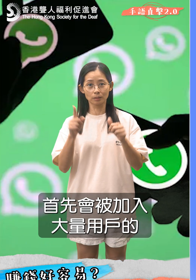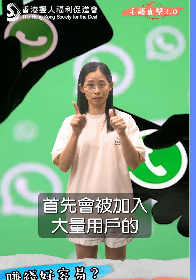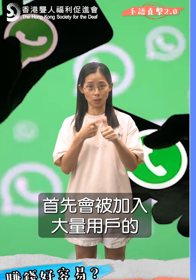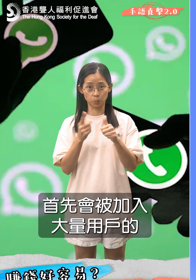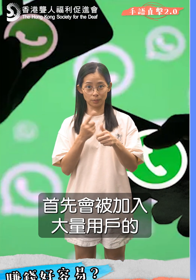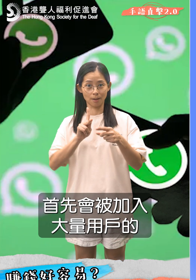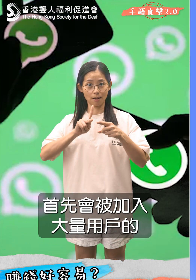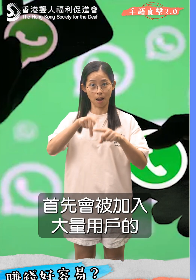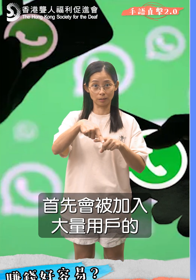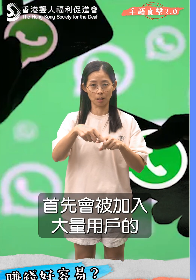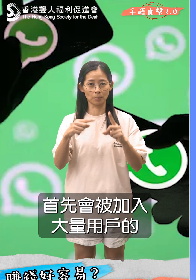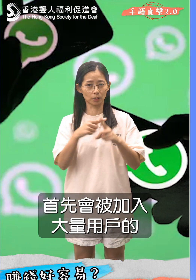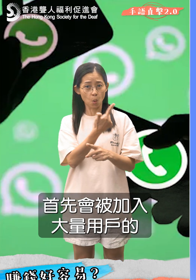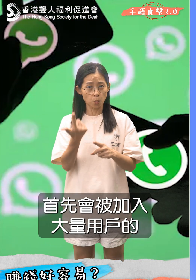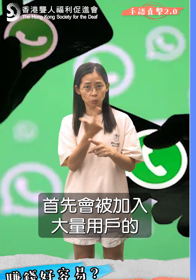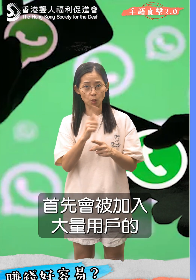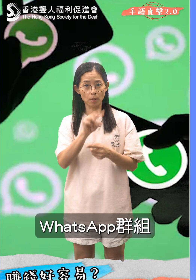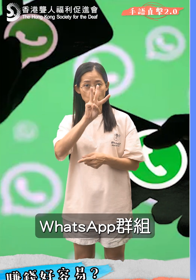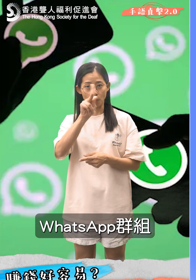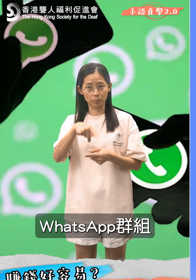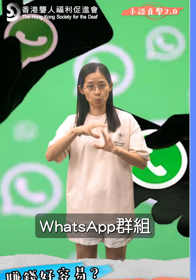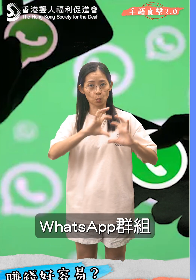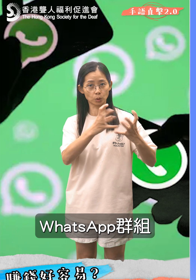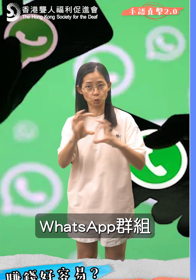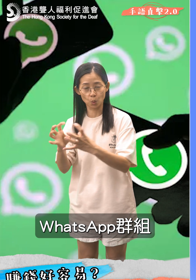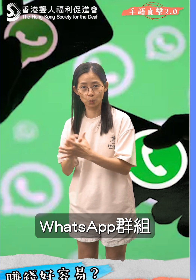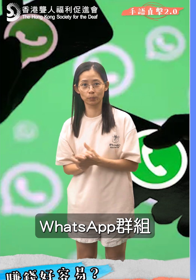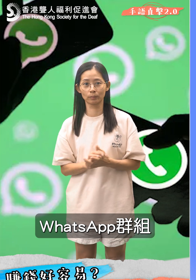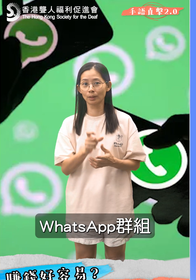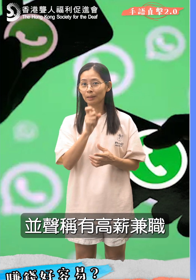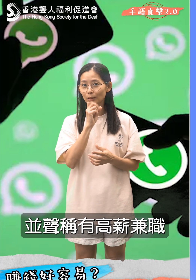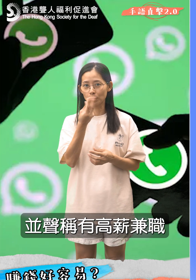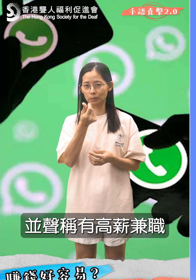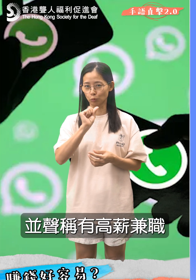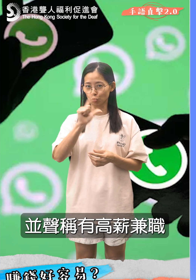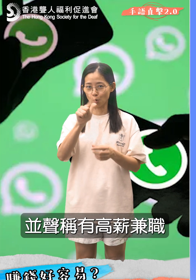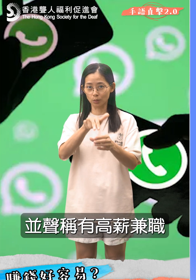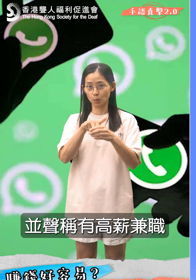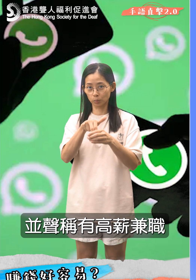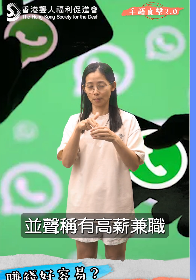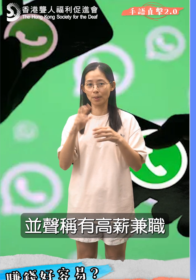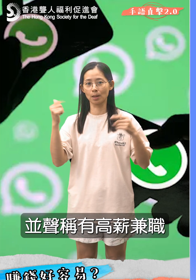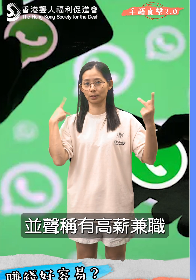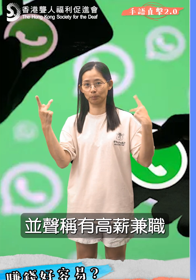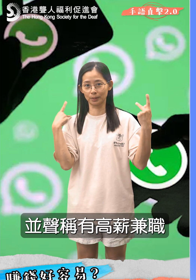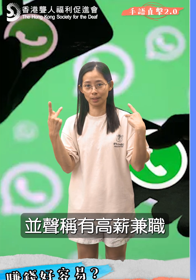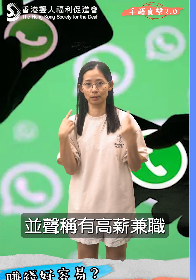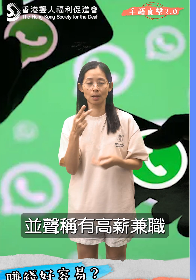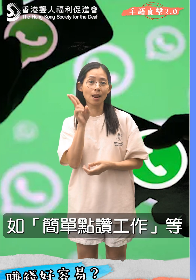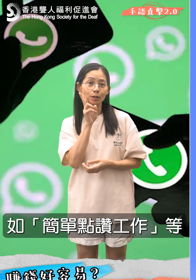首先會被加入大量用戶嘅 WhatsApp 群組，並聲稱有高薪嘅兼職，例如